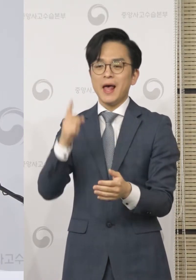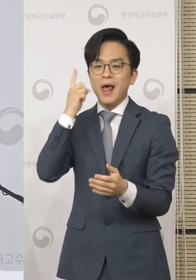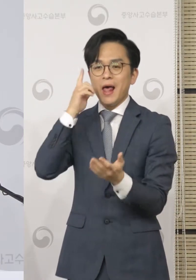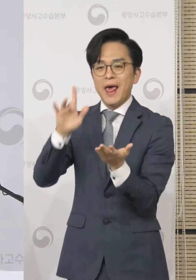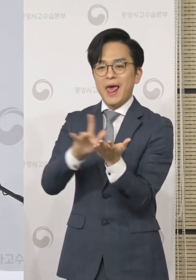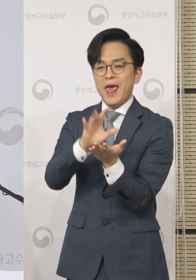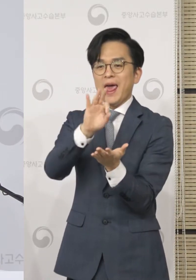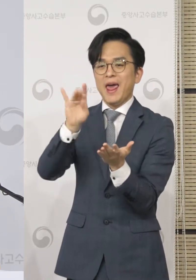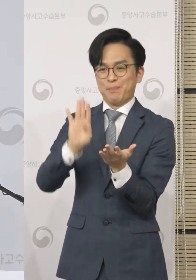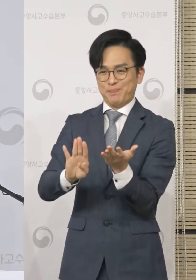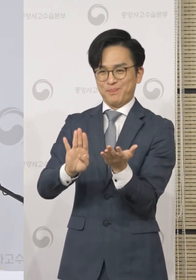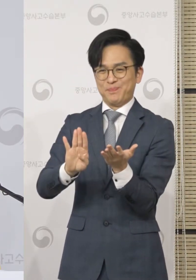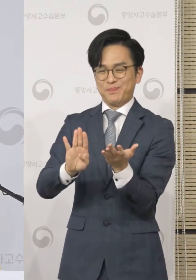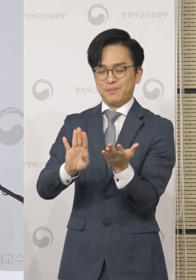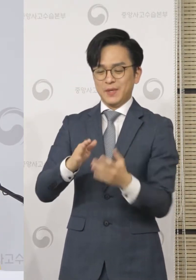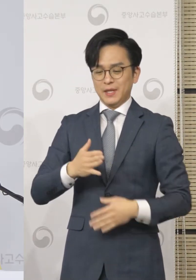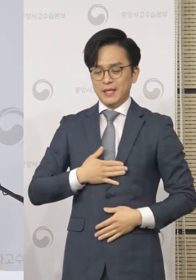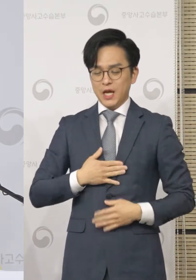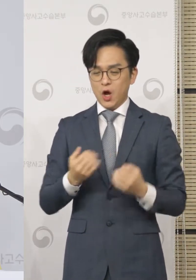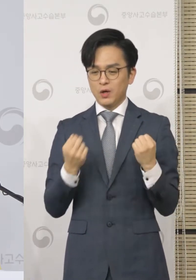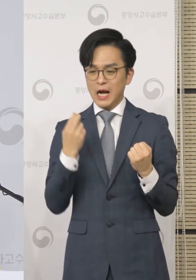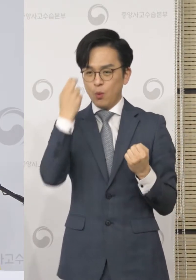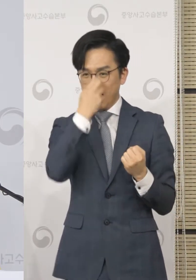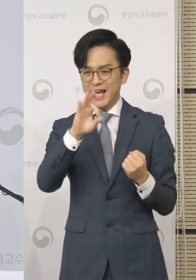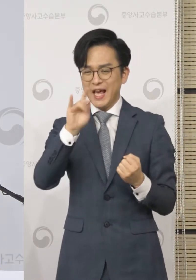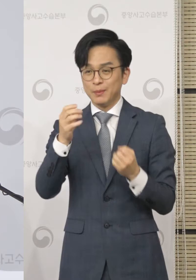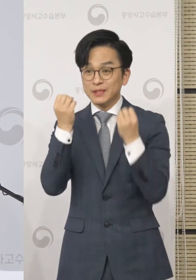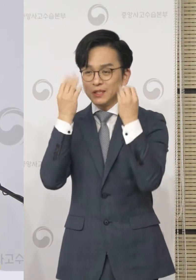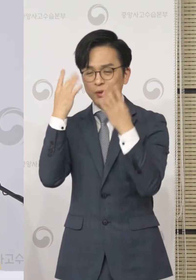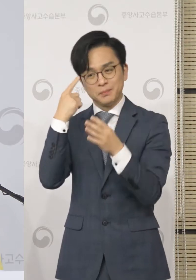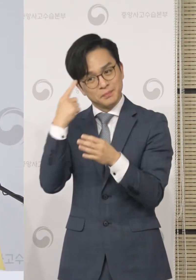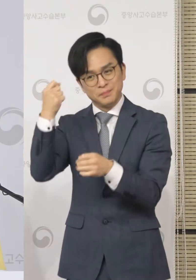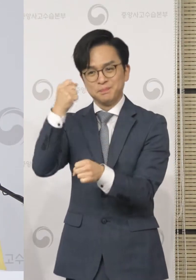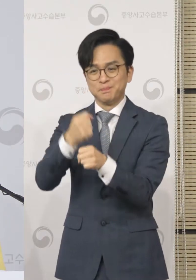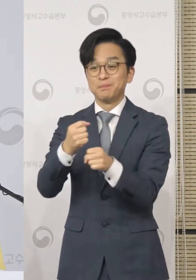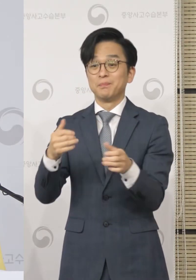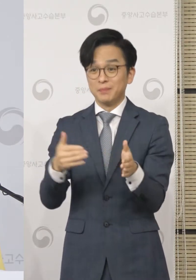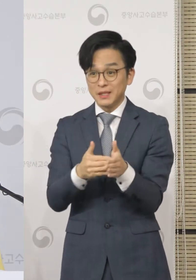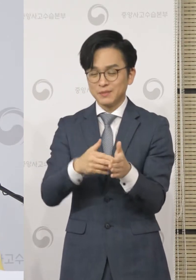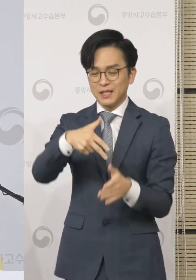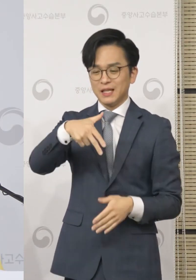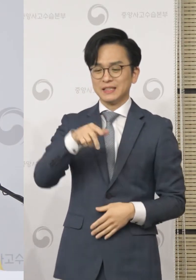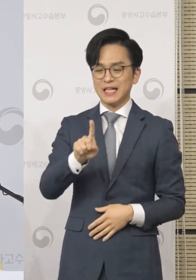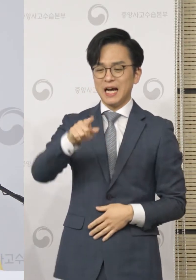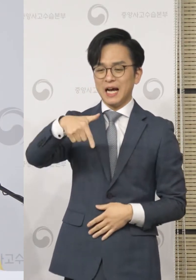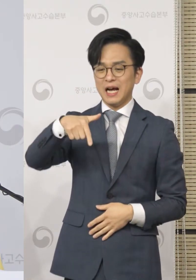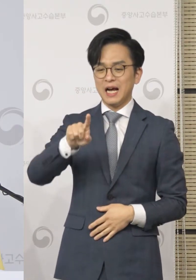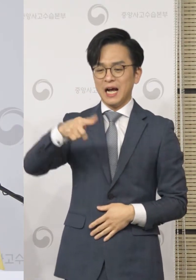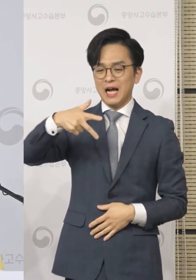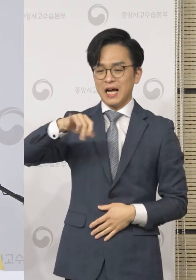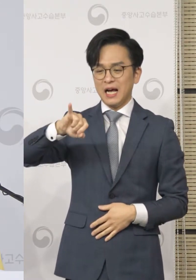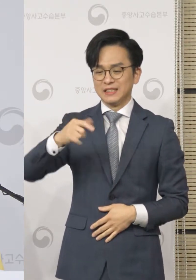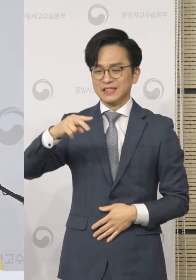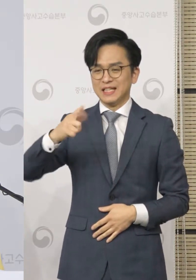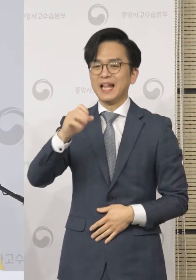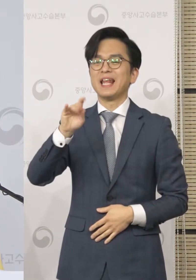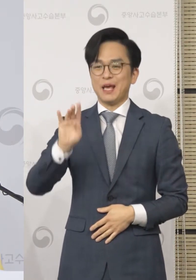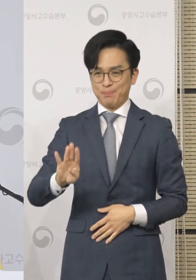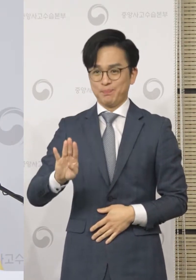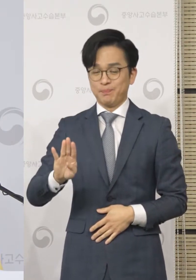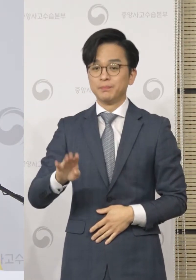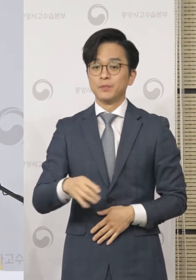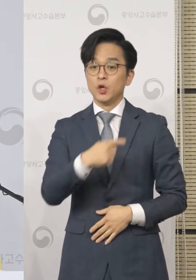자가진단 앱을 사용하여 사후 관리를 강화할 계획입니다. 이 자가진단 앱은 중국